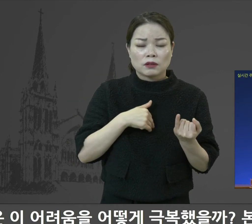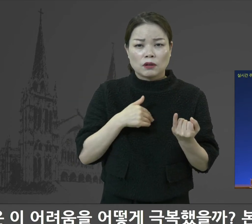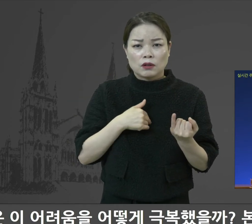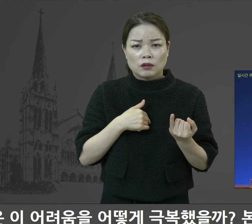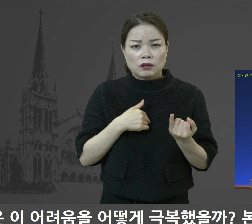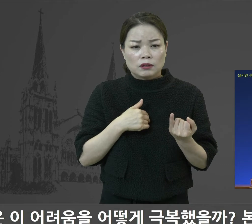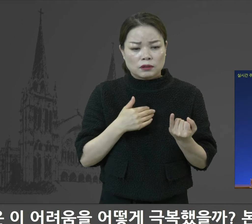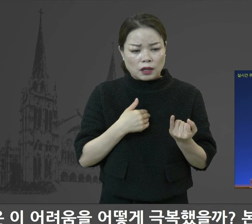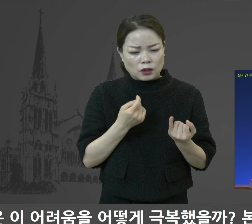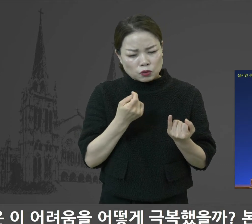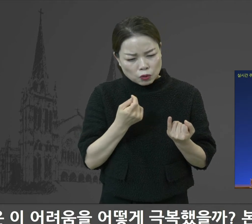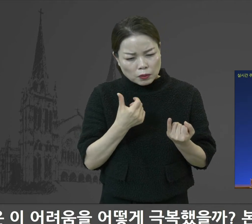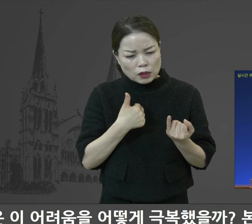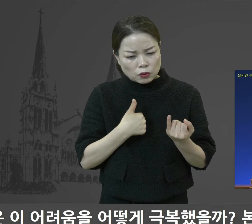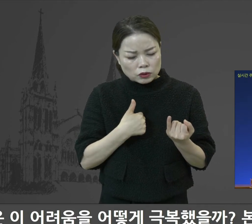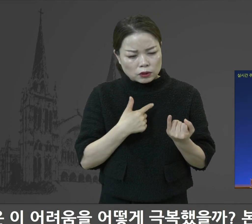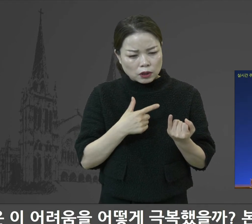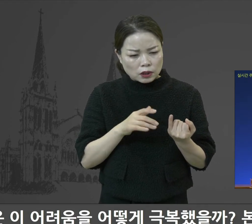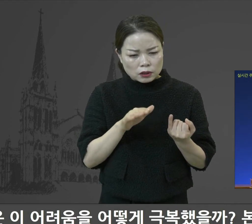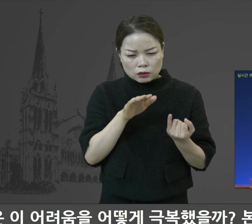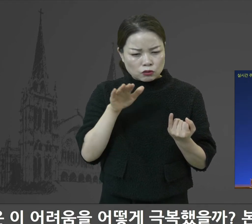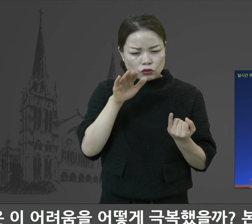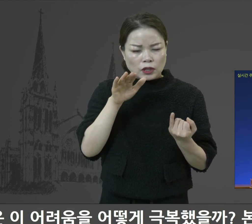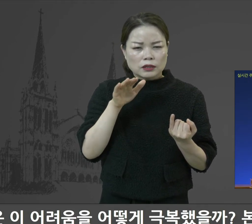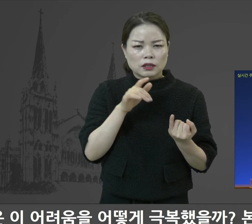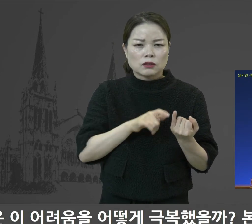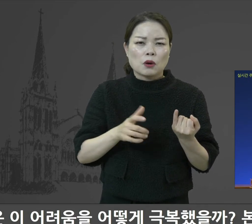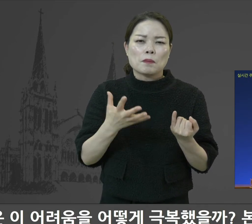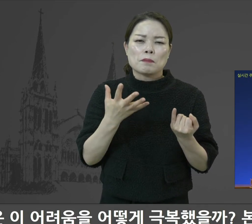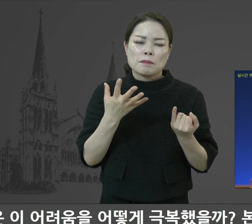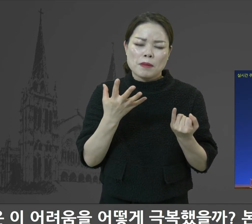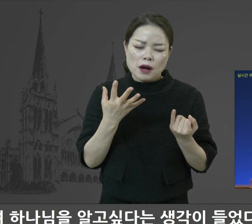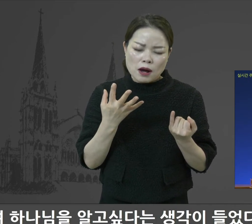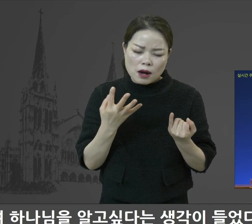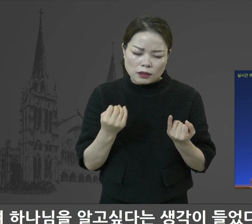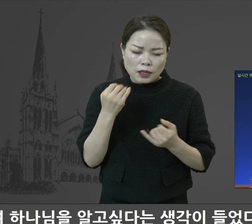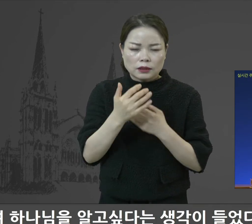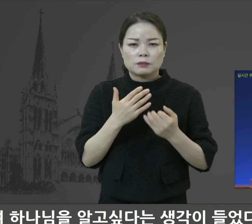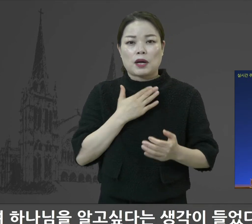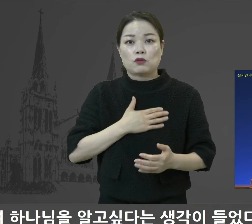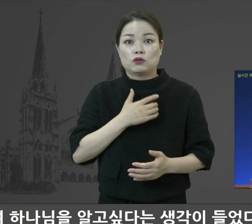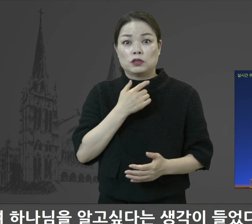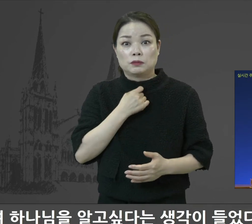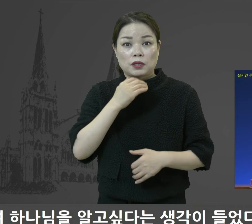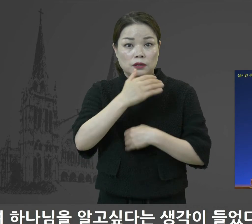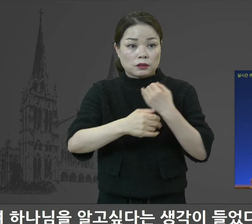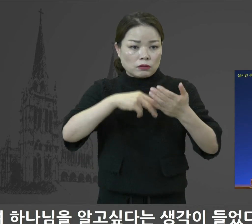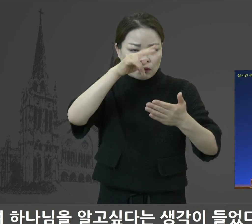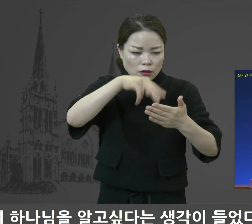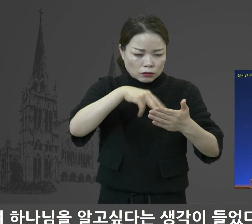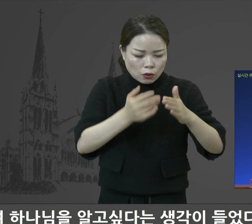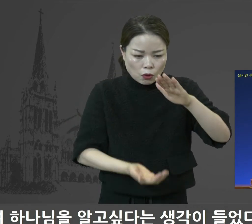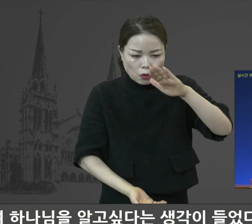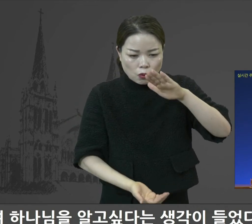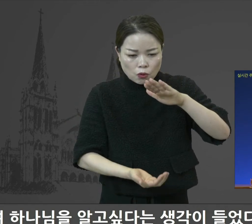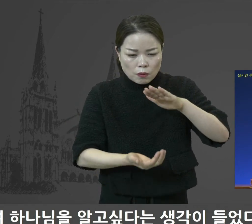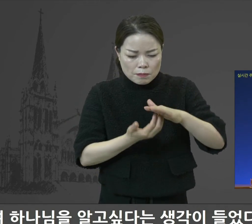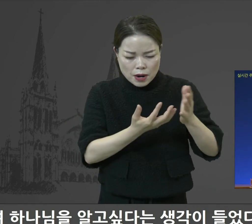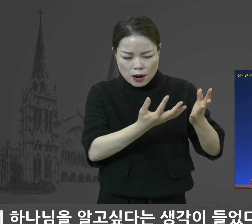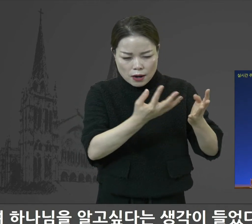내가 요만큼 알고 있는 하나님 분명히 그 수준이 아닌 것 같은데 더 깊게 알고 싶다고, 통독